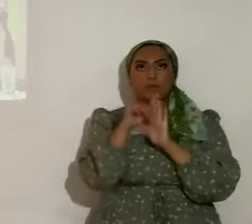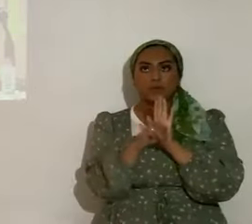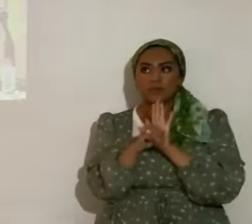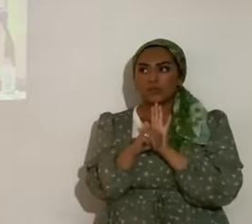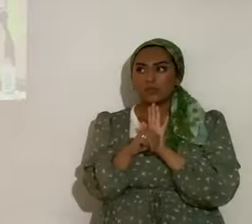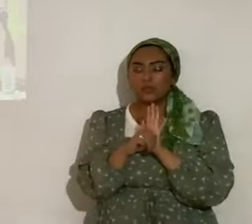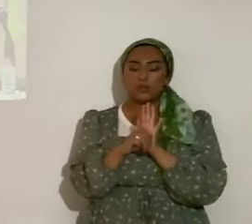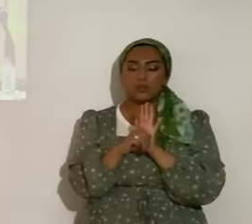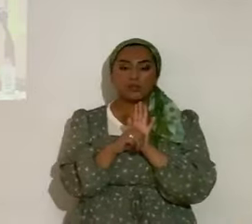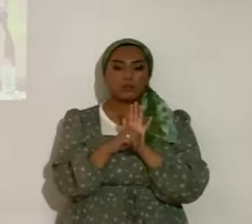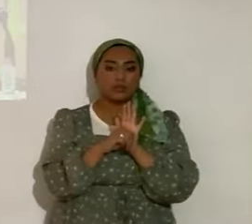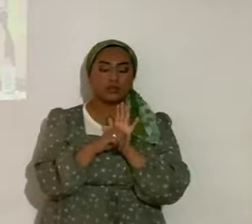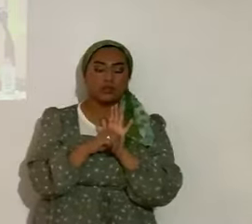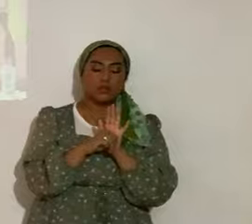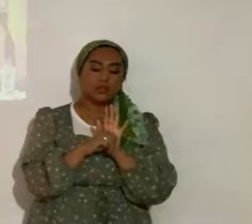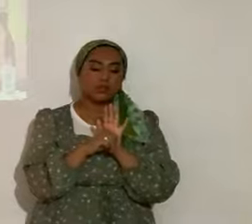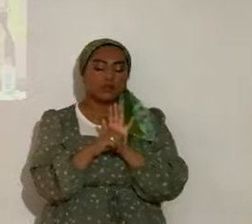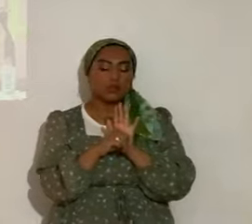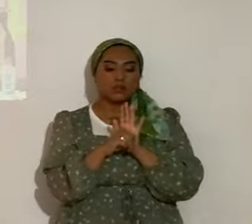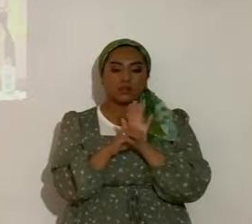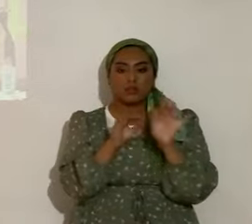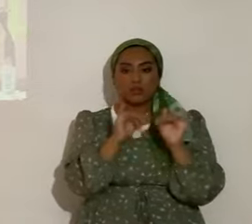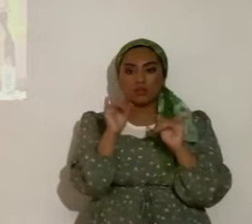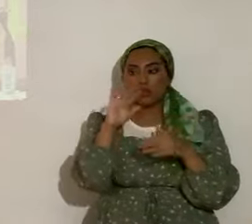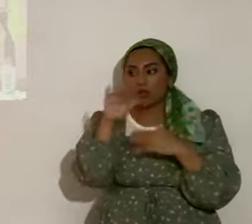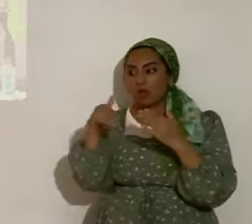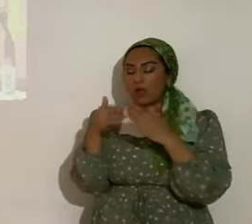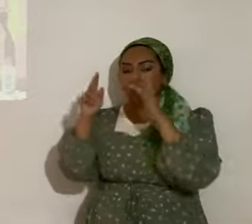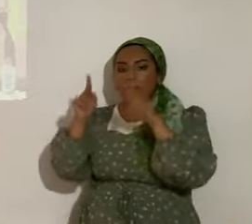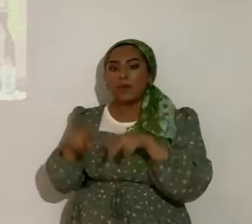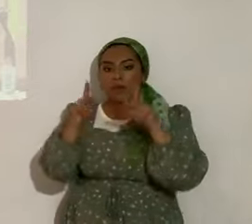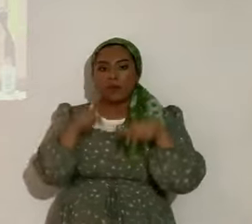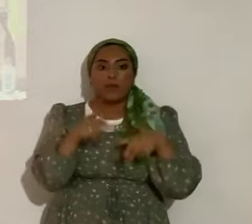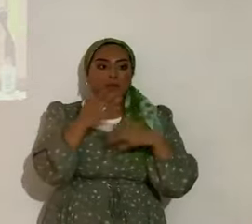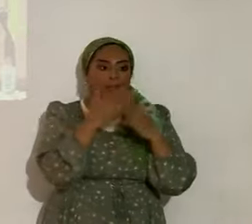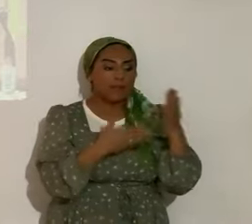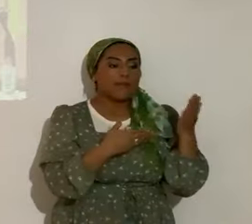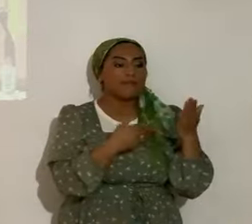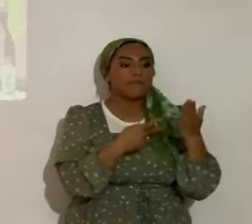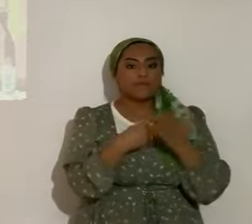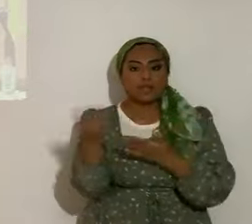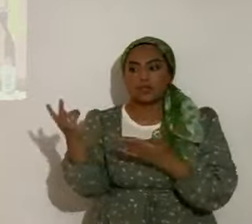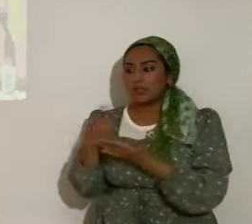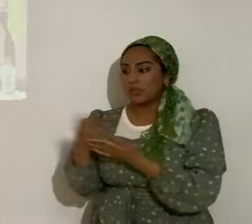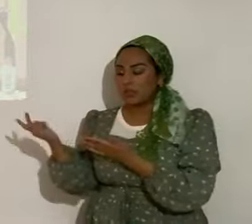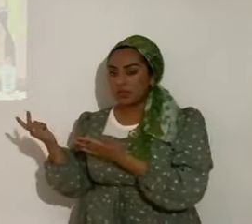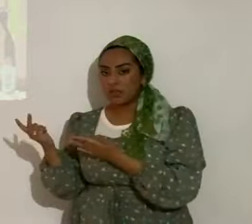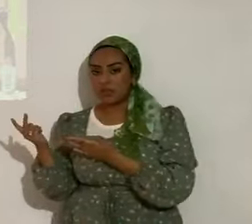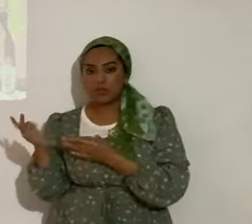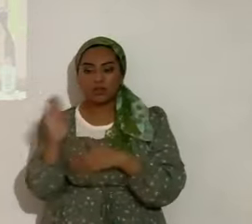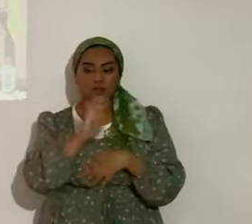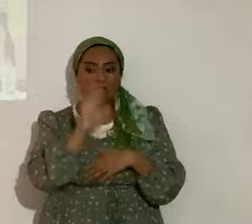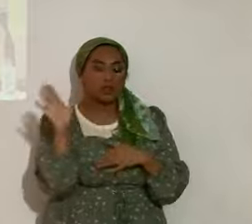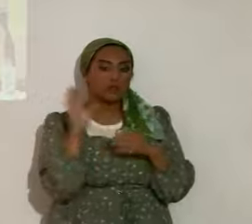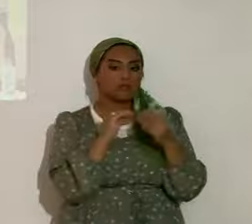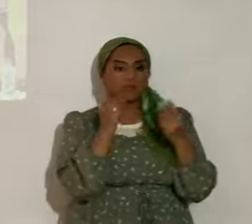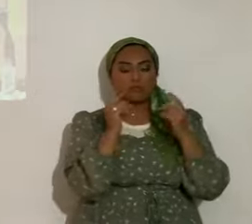Moshe no estaba exento, como todo ser humano, de ciertas fallas en su